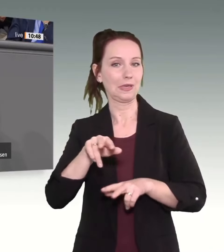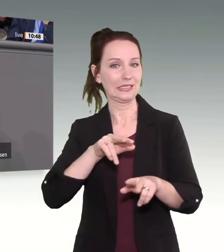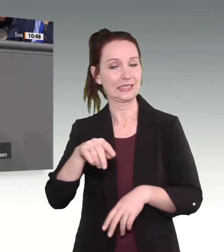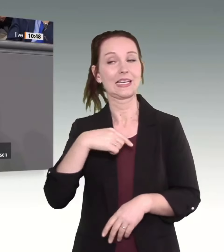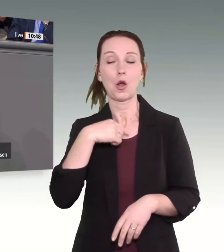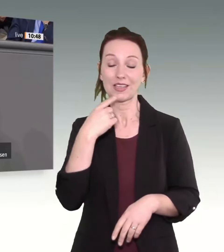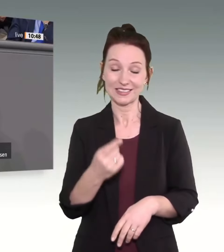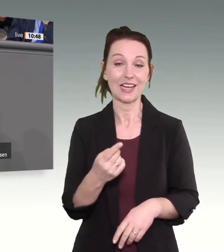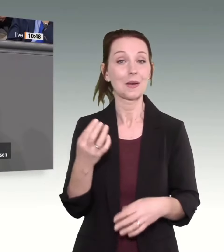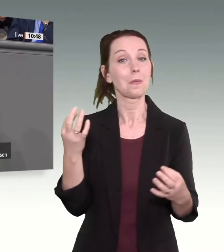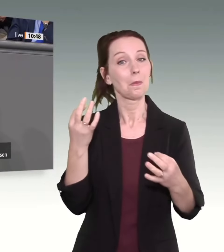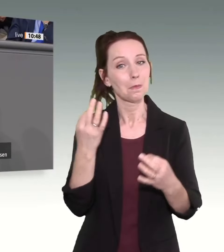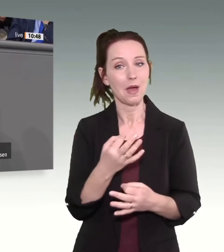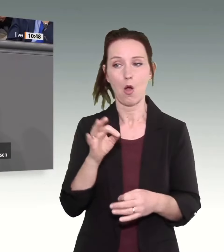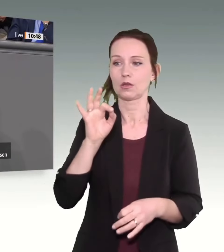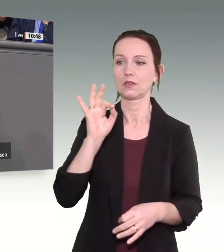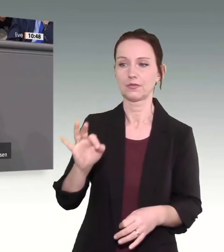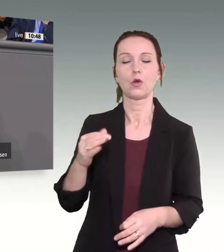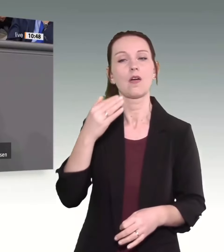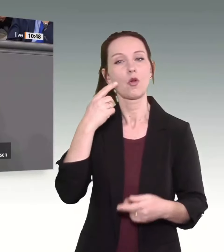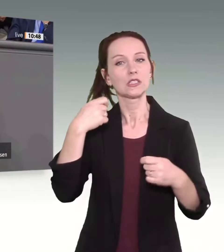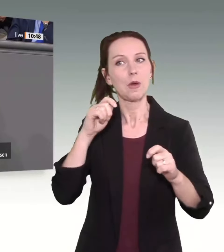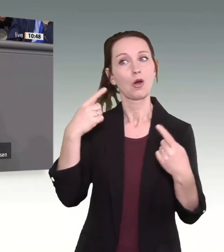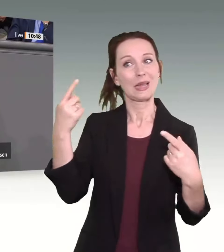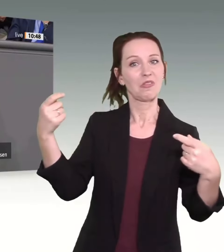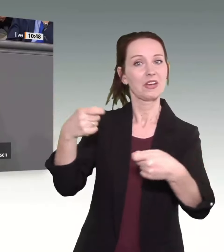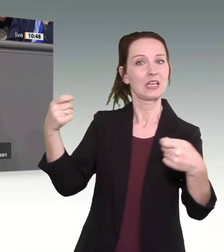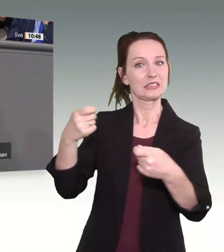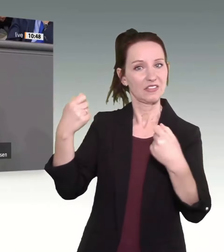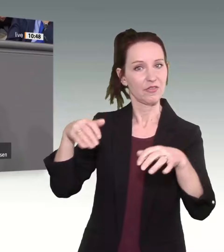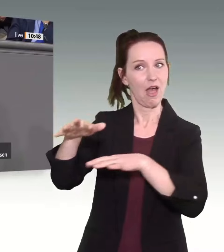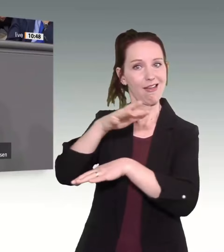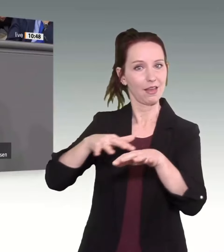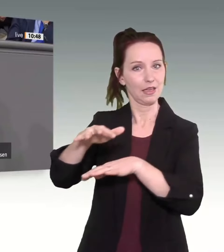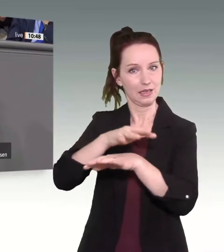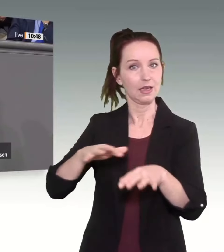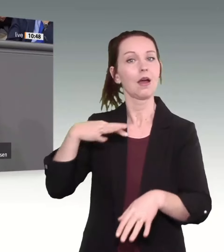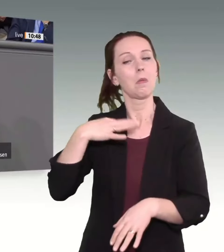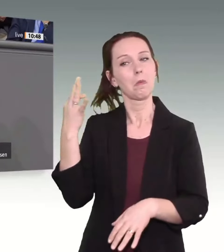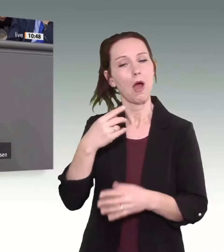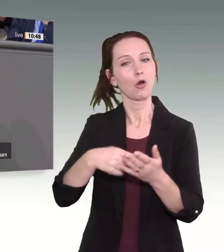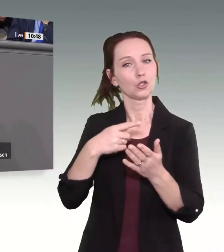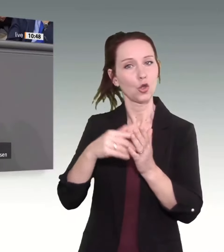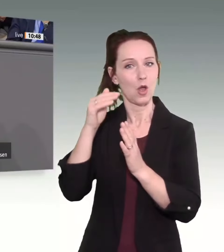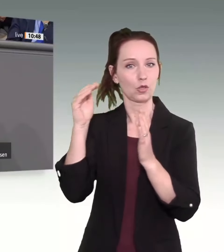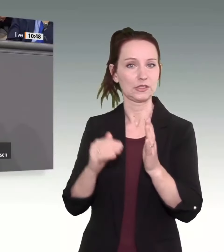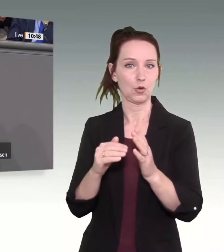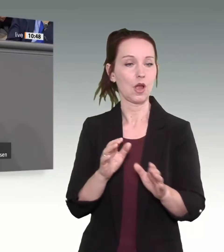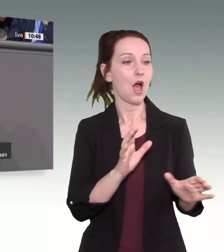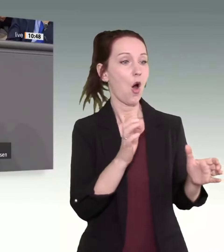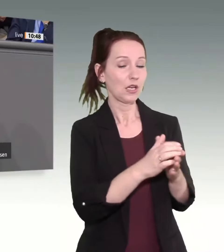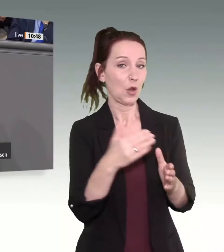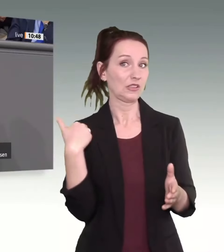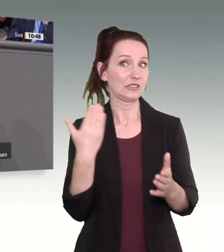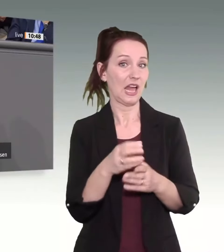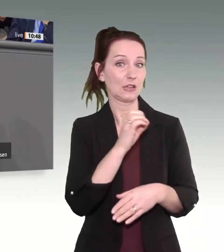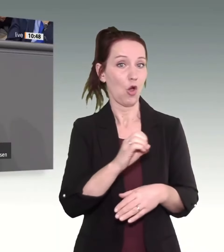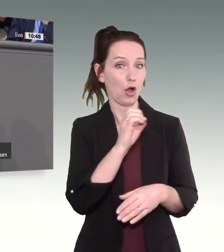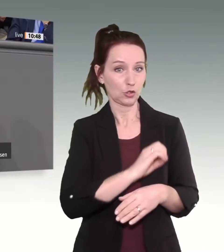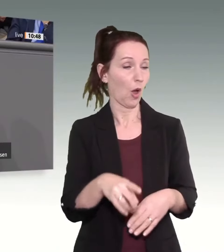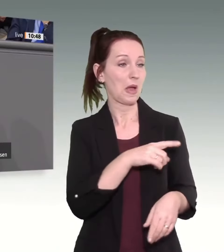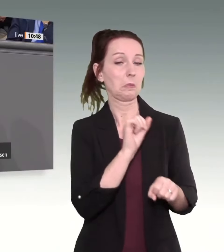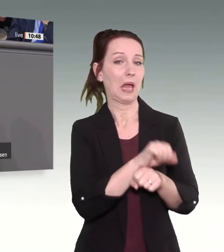Steuersenkung für den freifinanzierten Wohnungsbau. Die Union hat das seit letztem Oktober immerhin aufgehalten. Jetzt sind wir da durch. Und